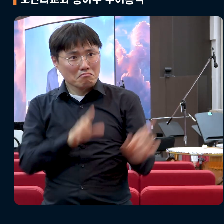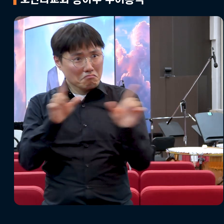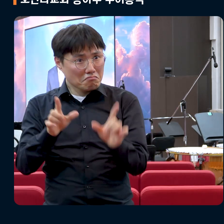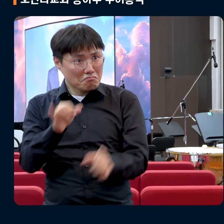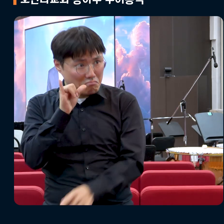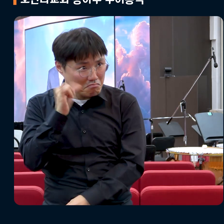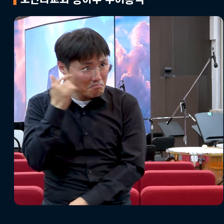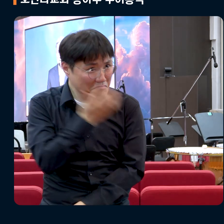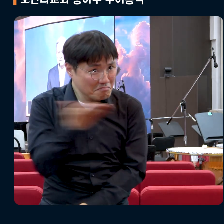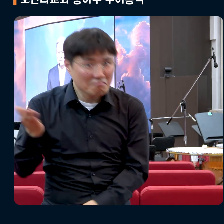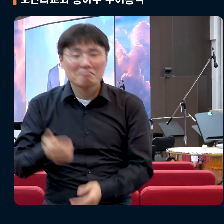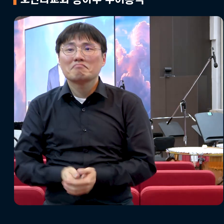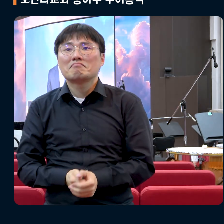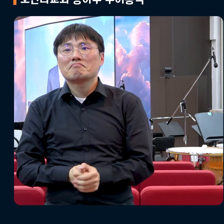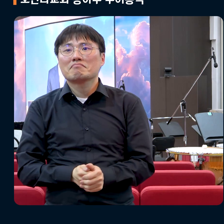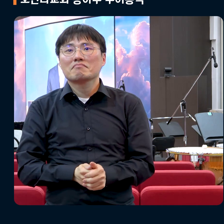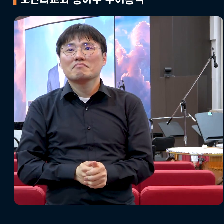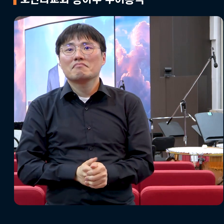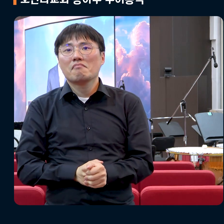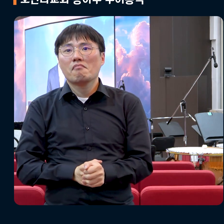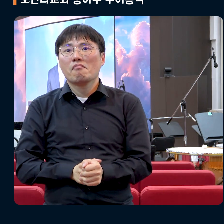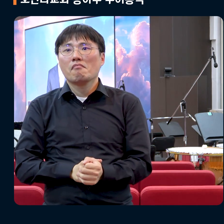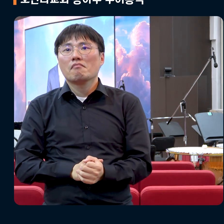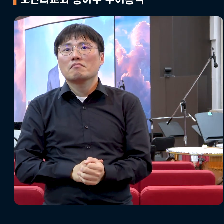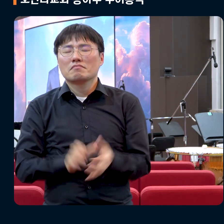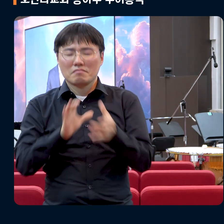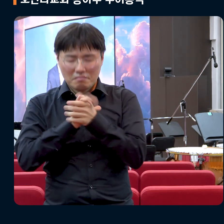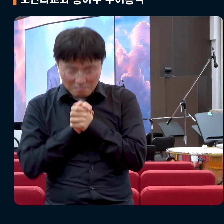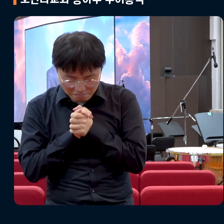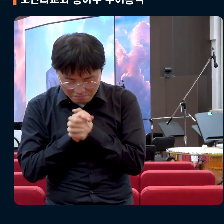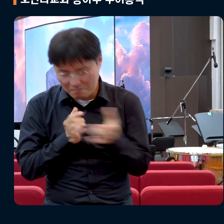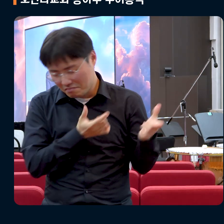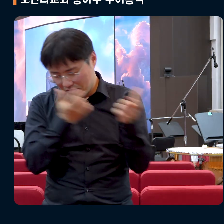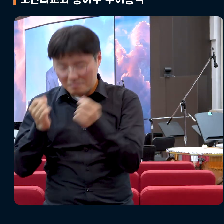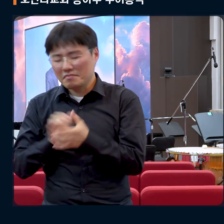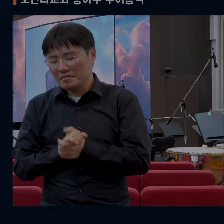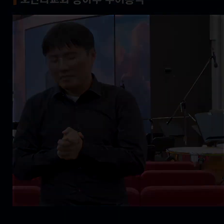빛으로 살고 있습니까? 기도하겠습니다.